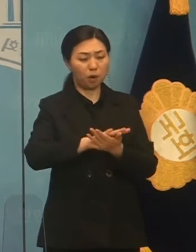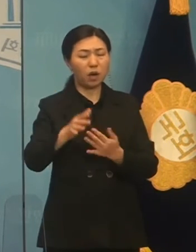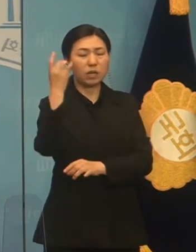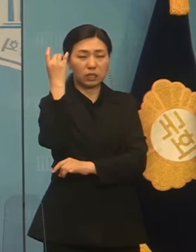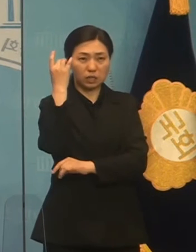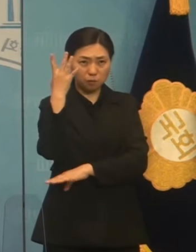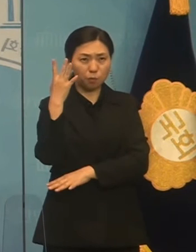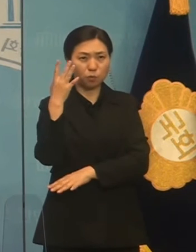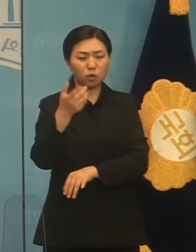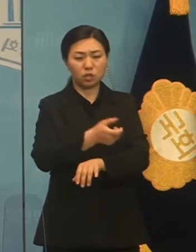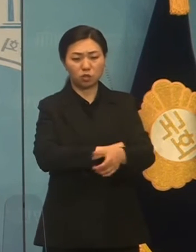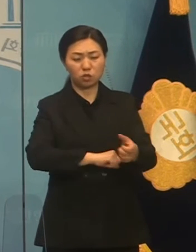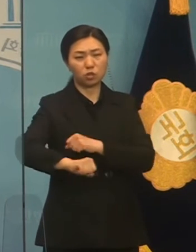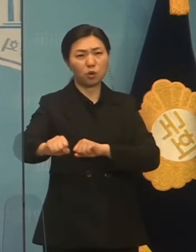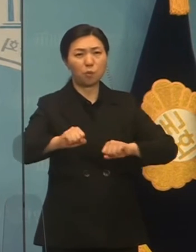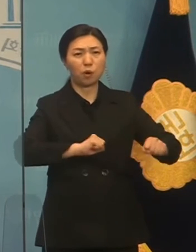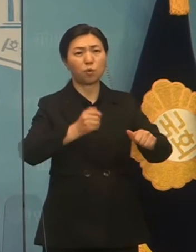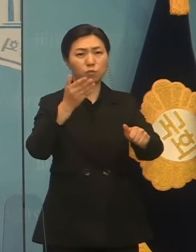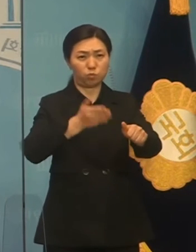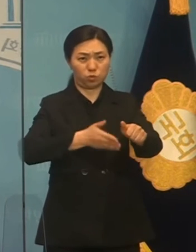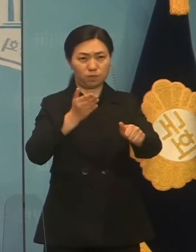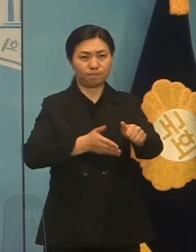감사합니다.